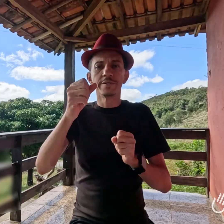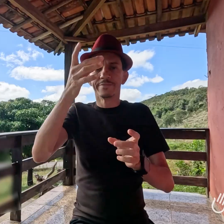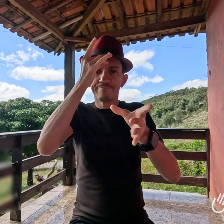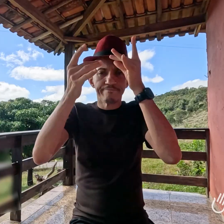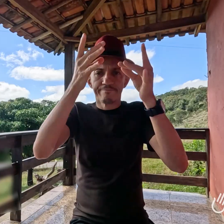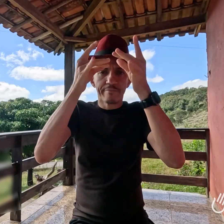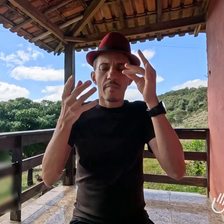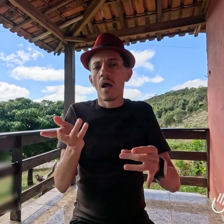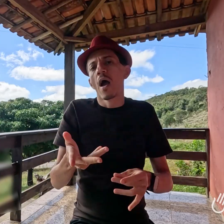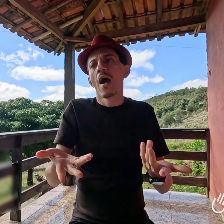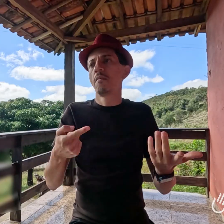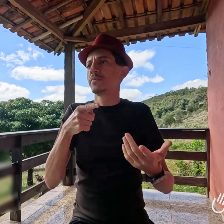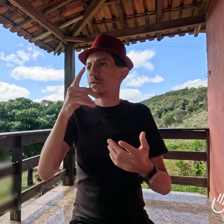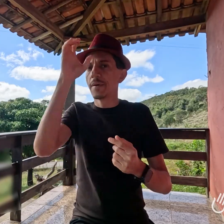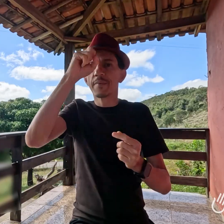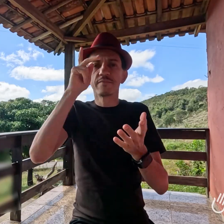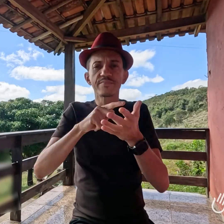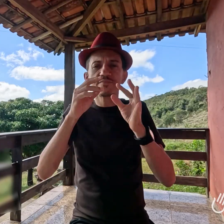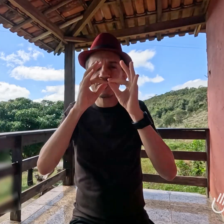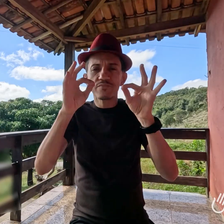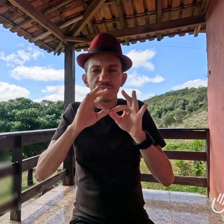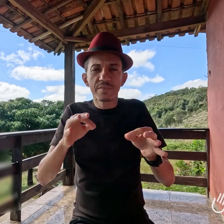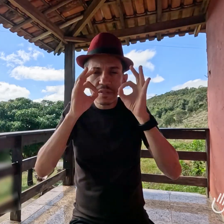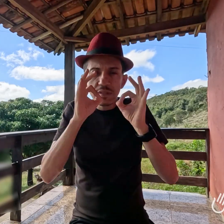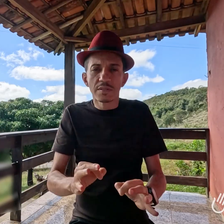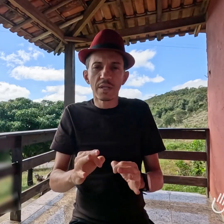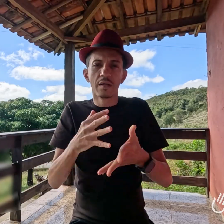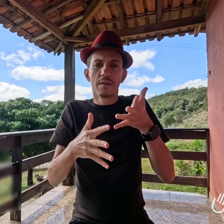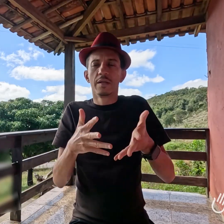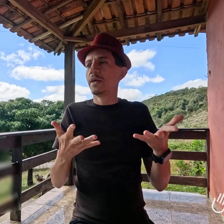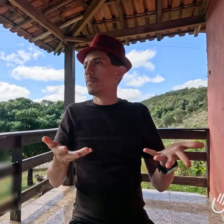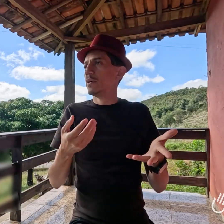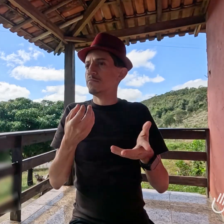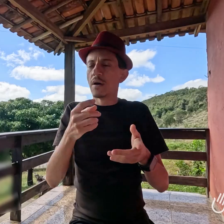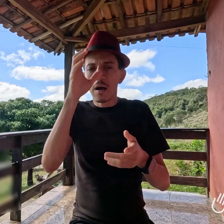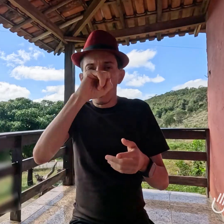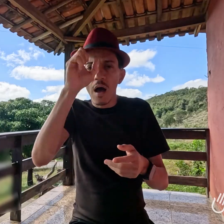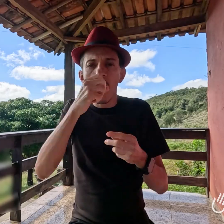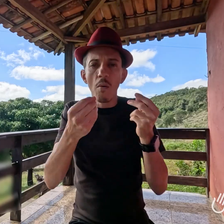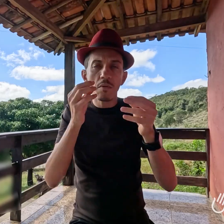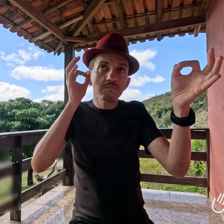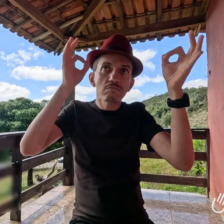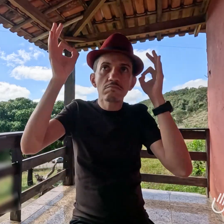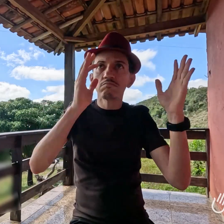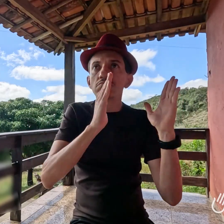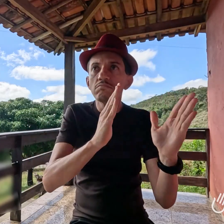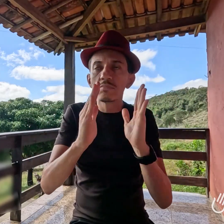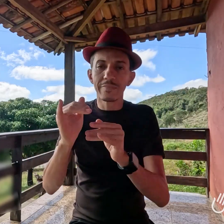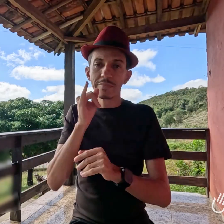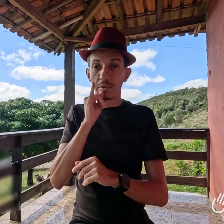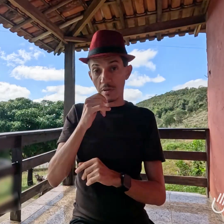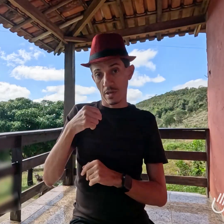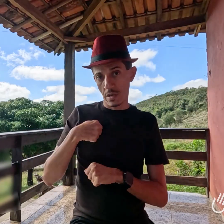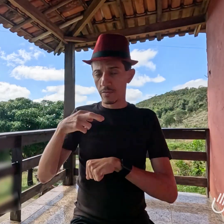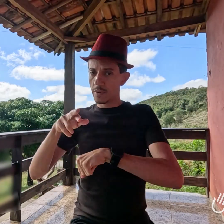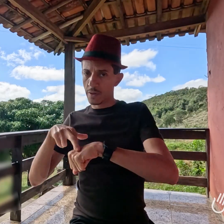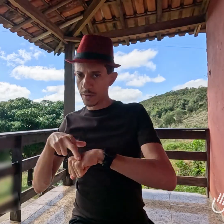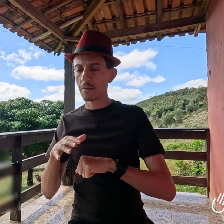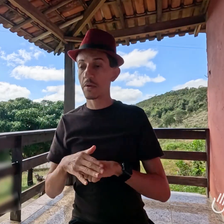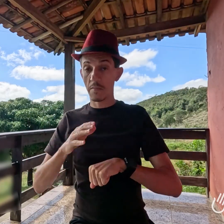como escrever a Libras, para você memorizar os sinais com mais facilidade, montar frases diretamente em Libras, criar planos de